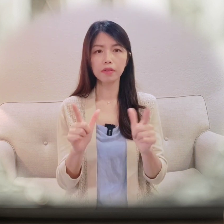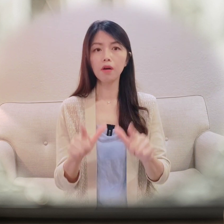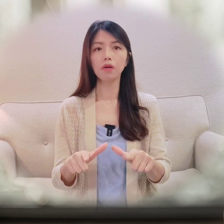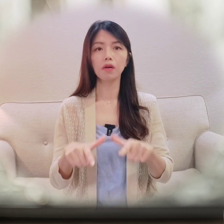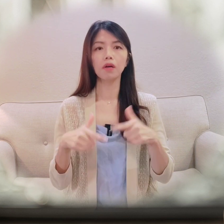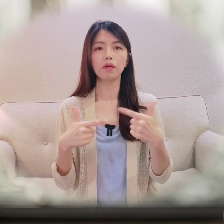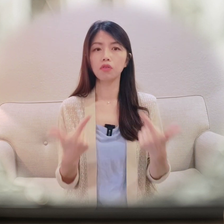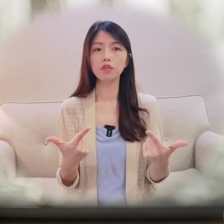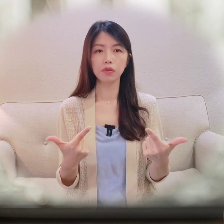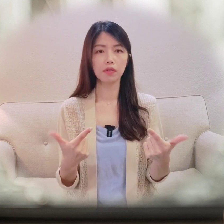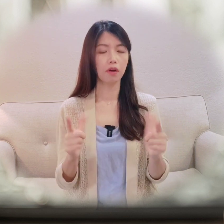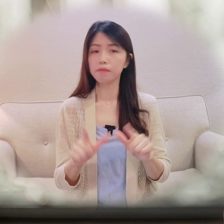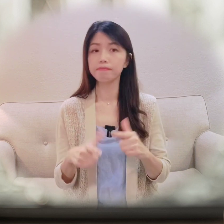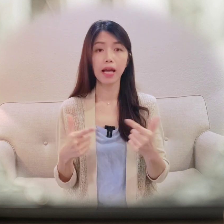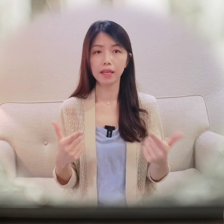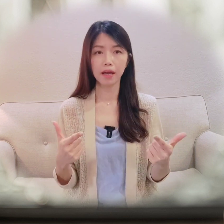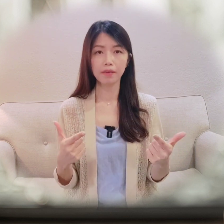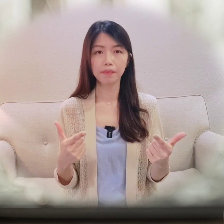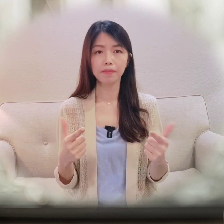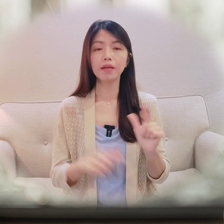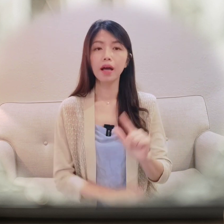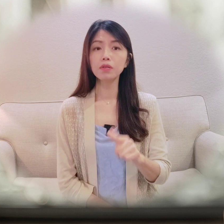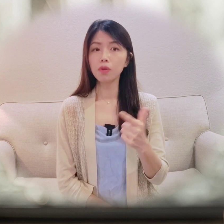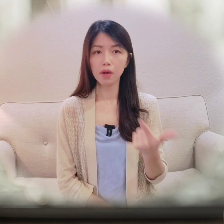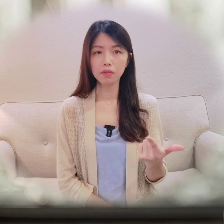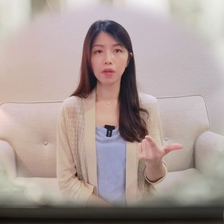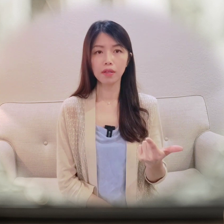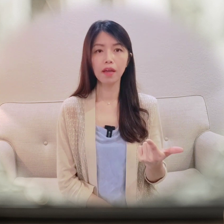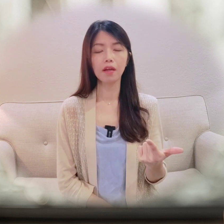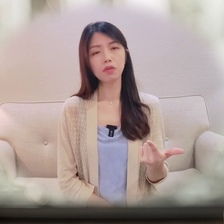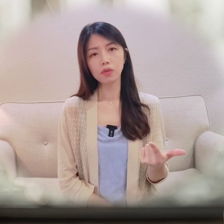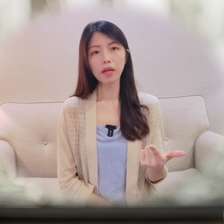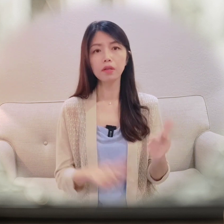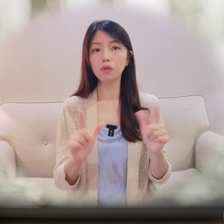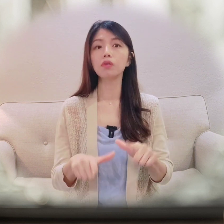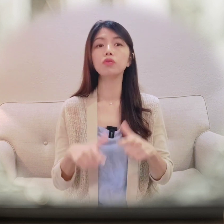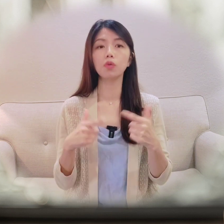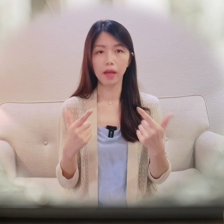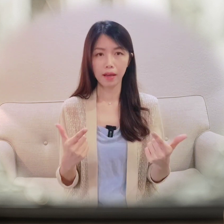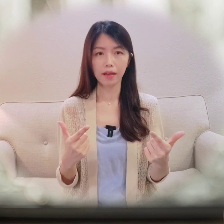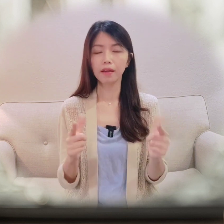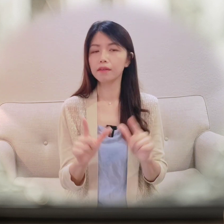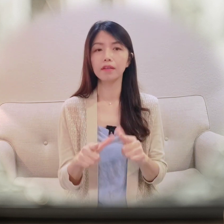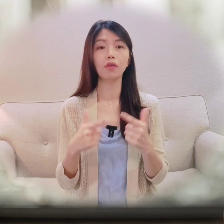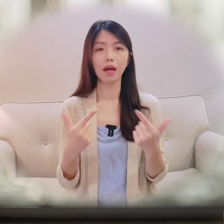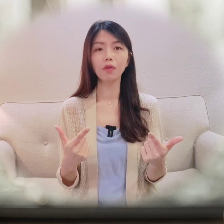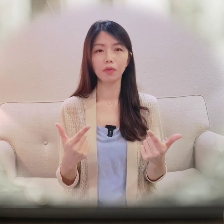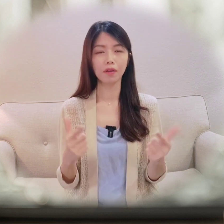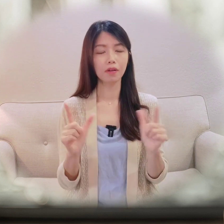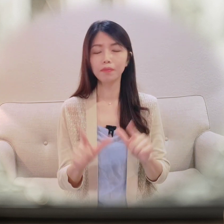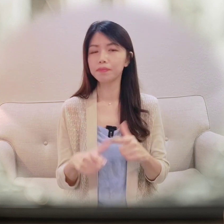검지만 펴셔서 뒤집어 주시는 거예요. 아니야. 한 손으로 하셔도 되는데 주로 찬양에서는 두 손 다